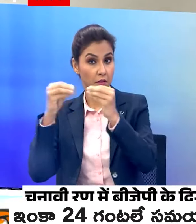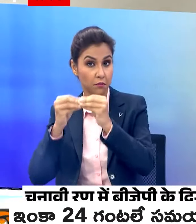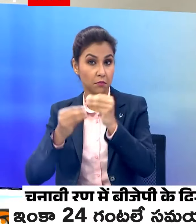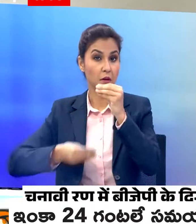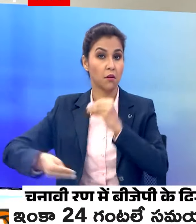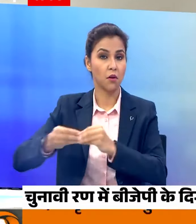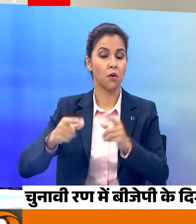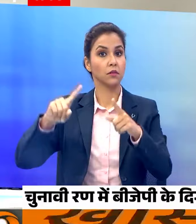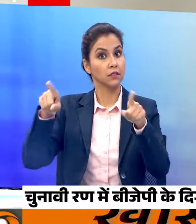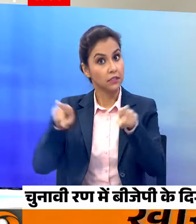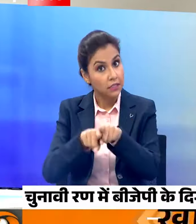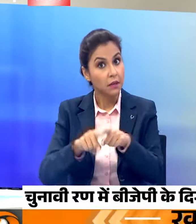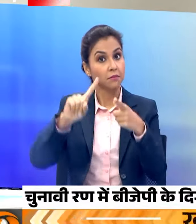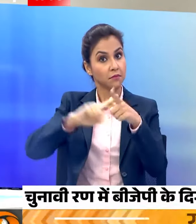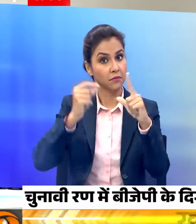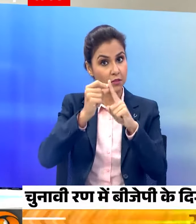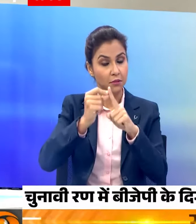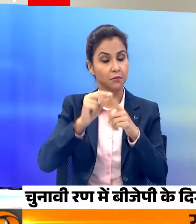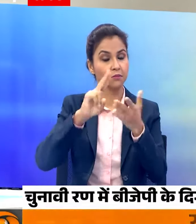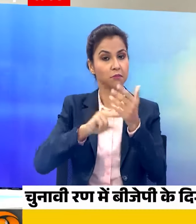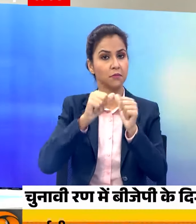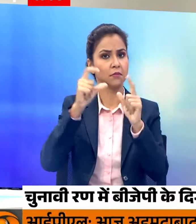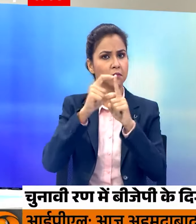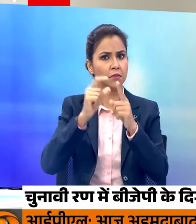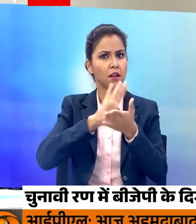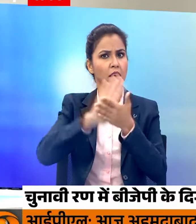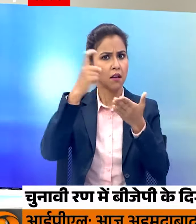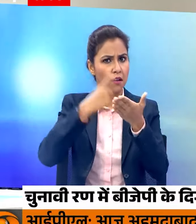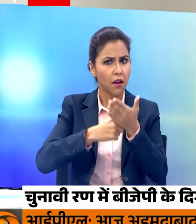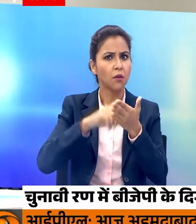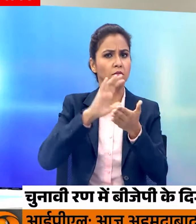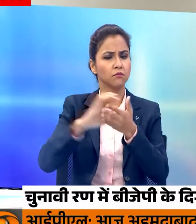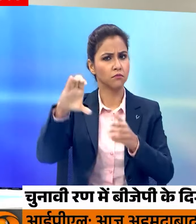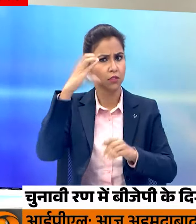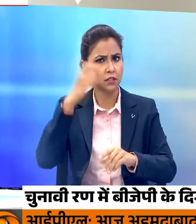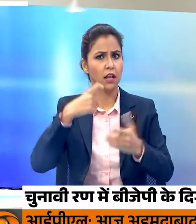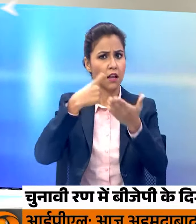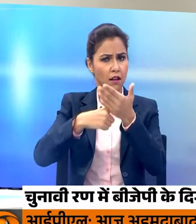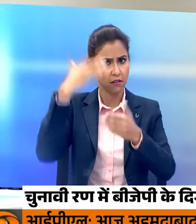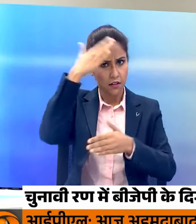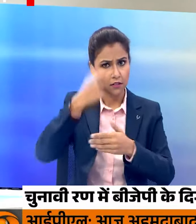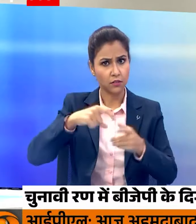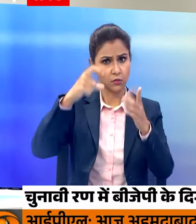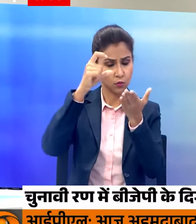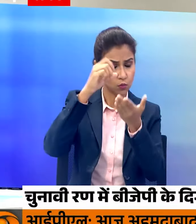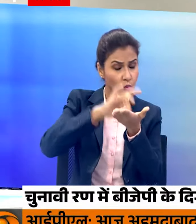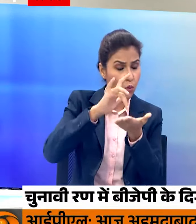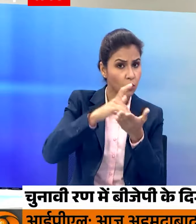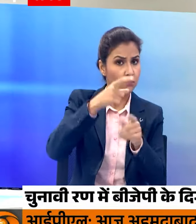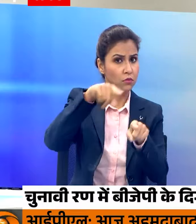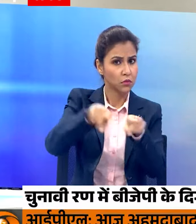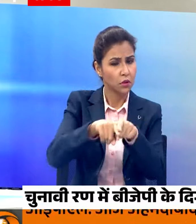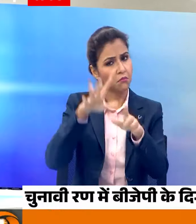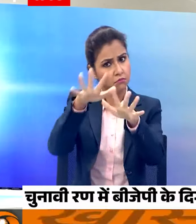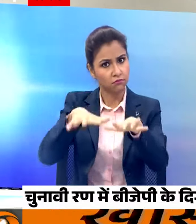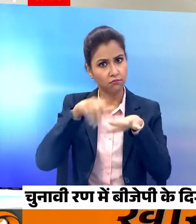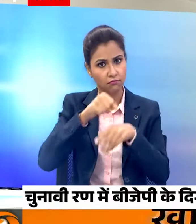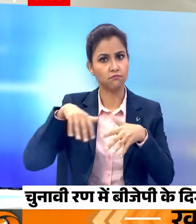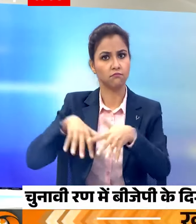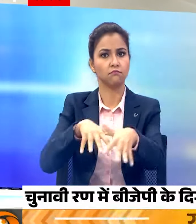हरियाणा और चंडीगढ़ में संभालेंगे कमान राजनाथ सिंह दुमका में जनसभा और गोडा में करेंगे रोड